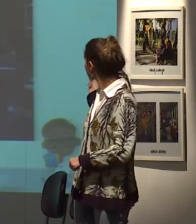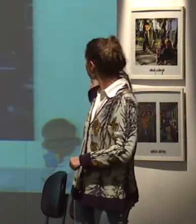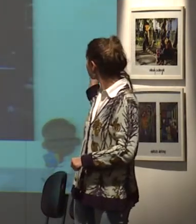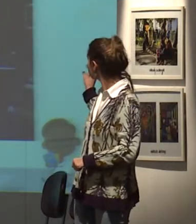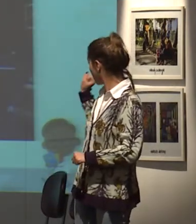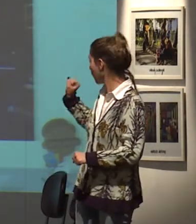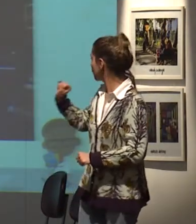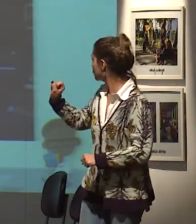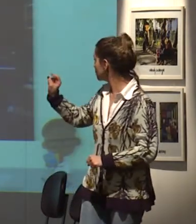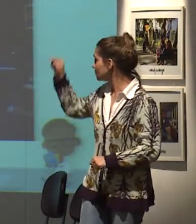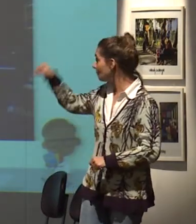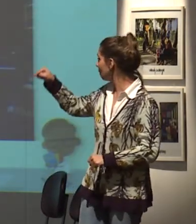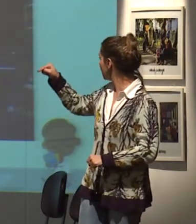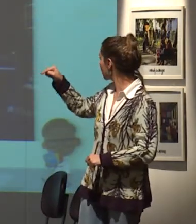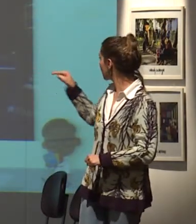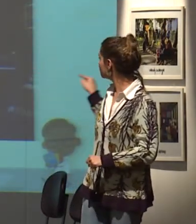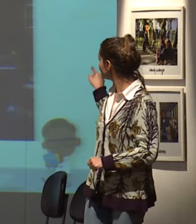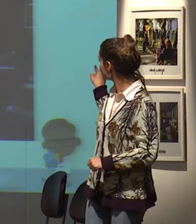passar? Pode dar play, por favor.